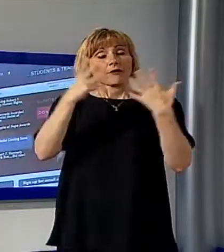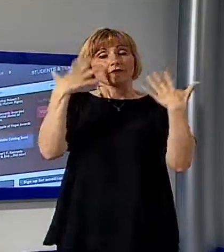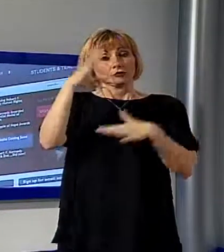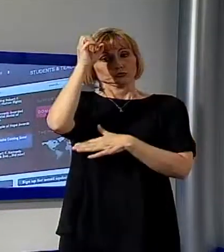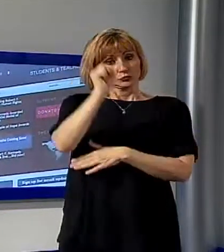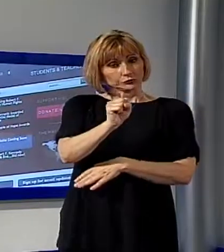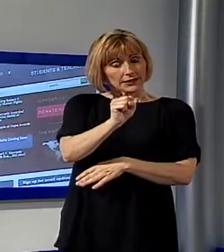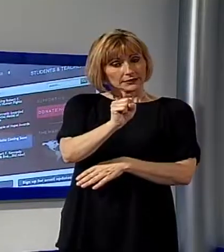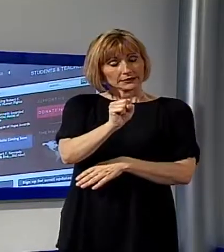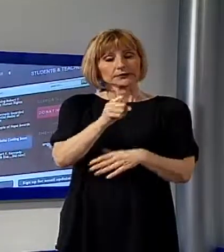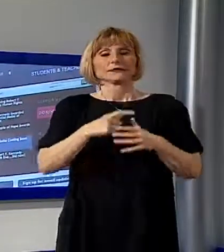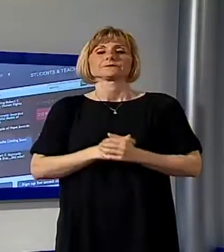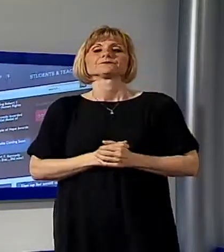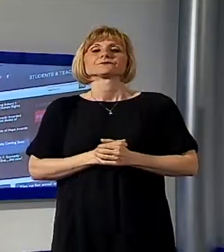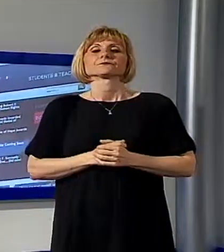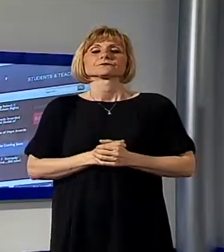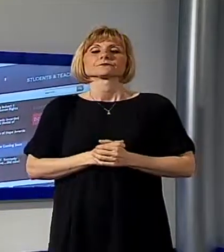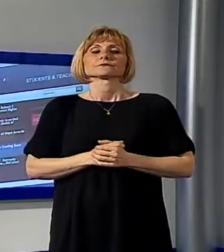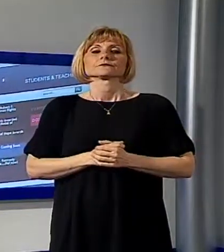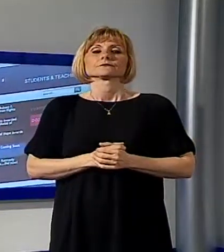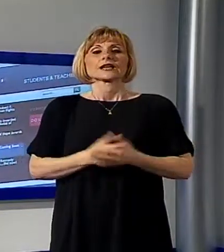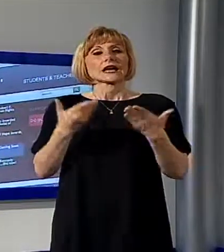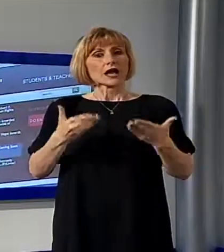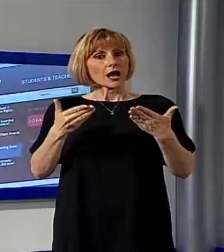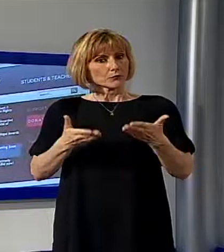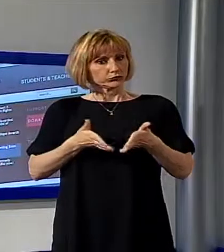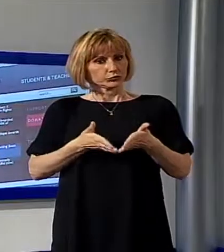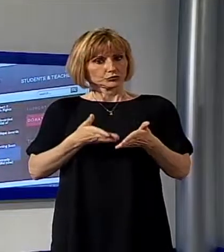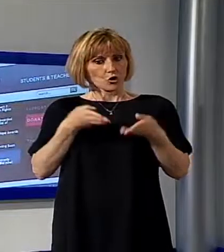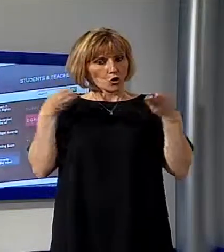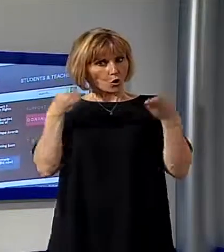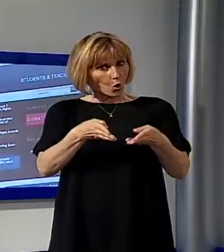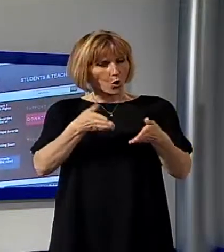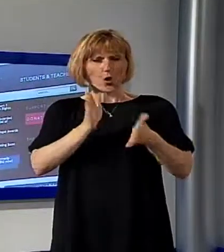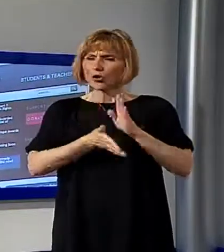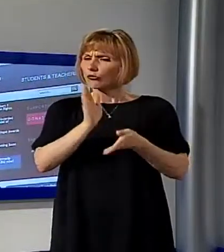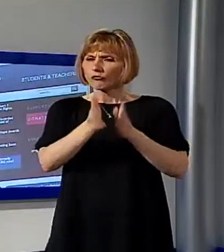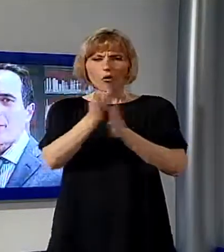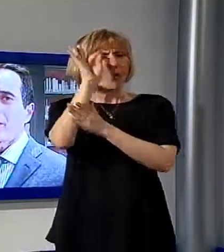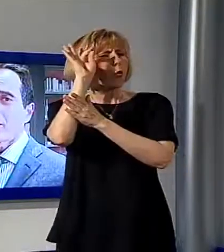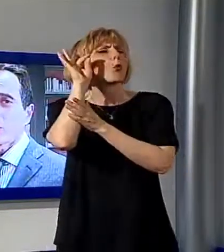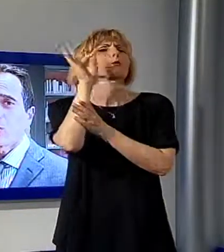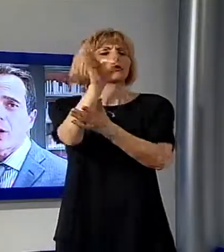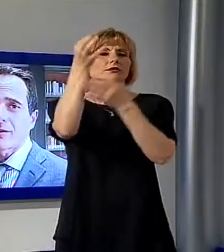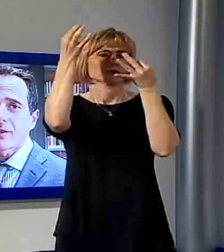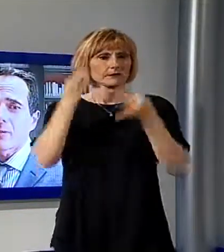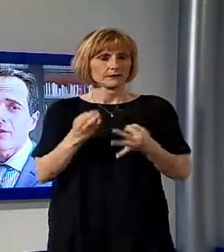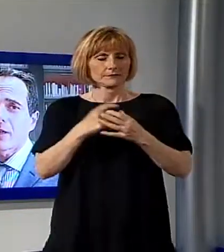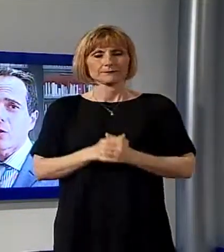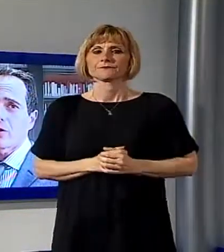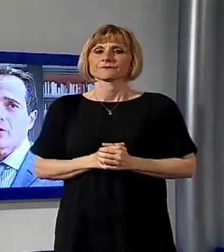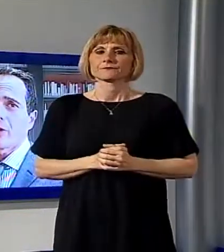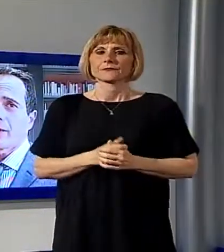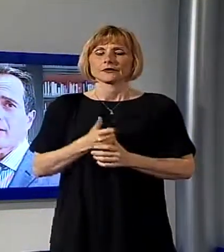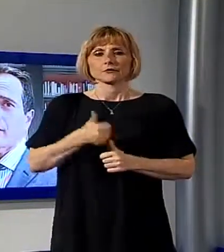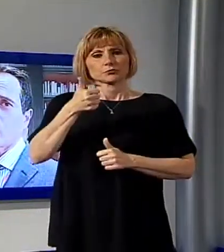studenti. Un grande onore per il campus che porta avanti questo particolare corso con un preciso obiettivo. Ma innanzitutto è sensibilizzare